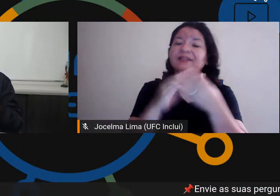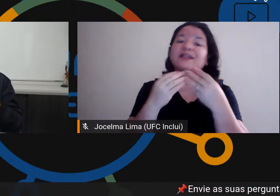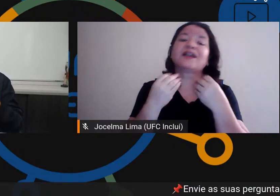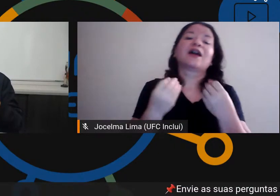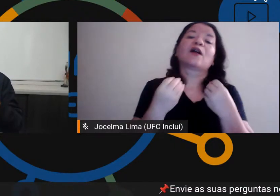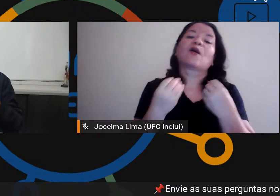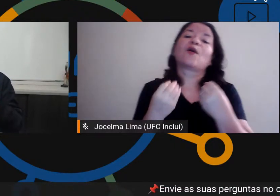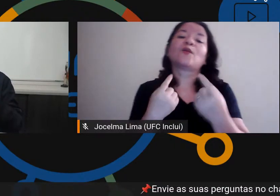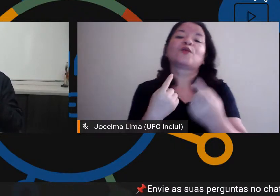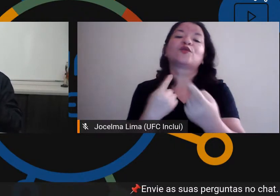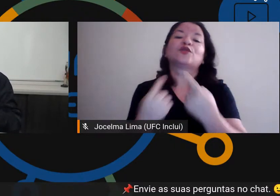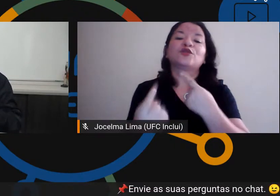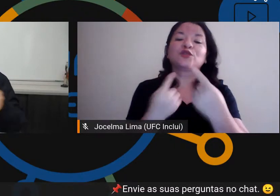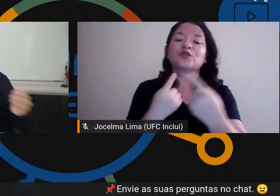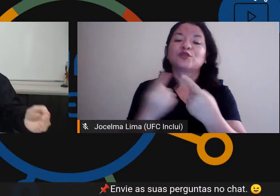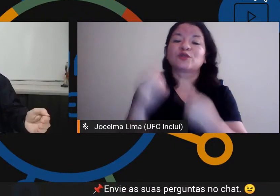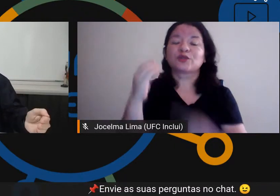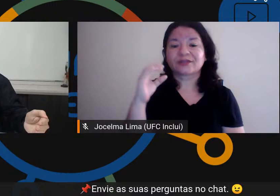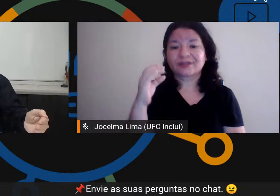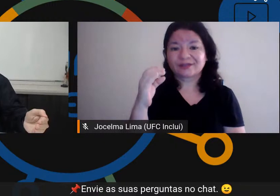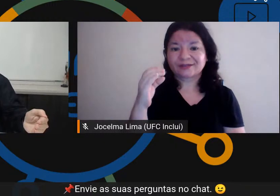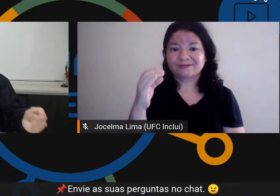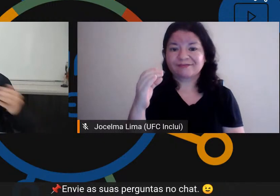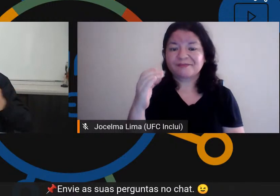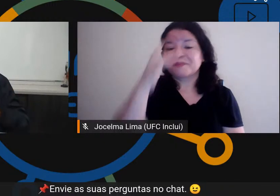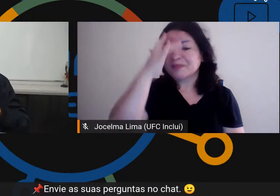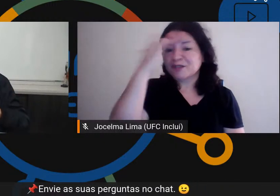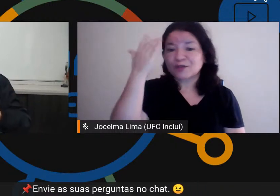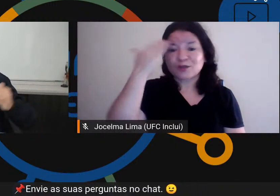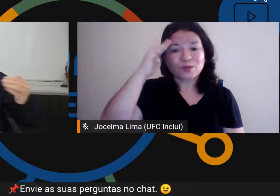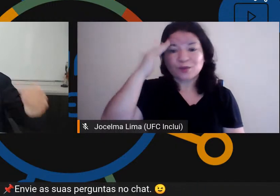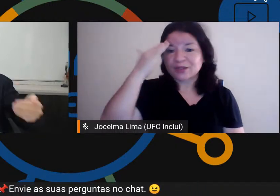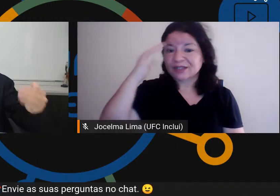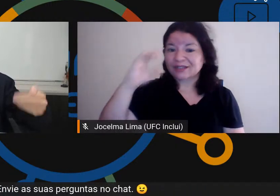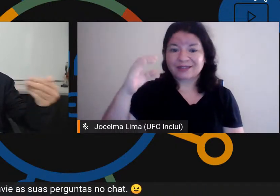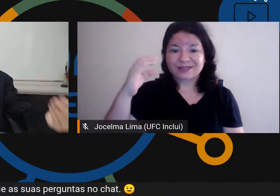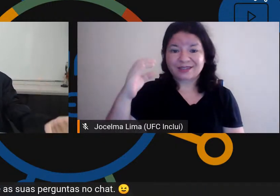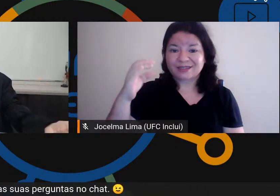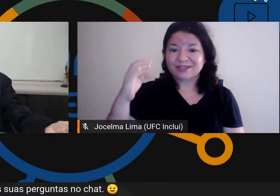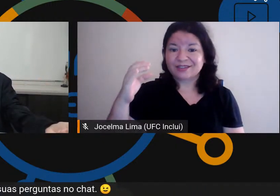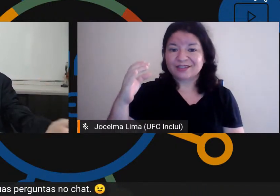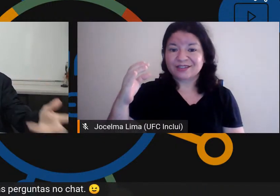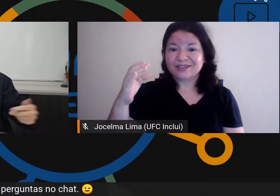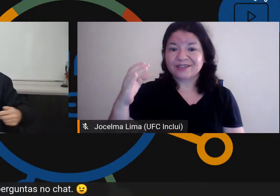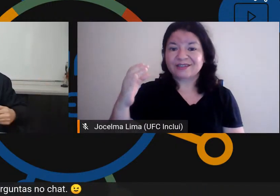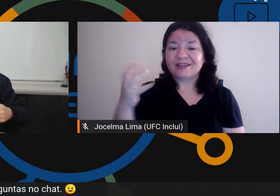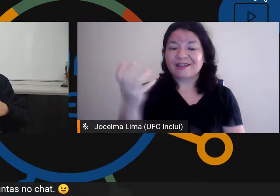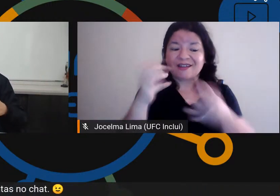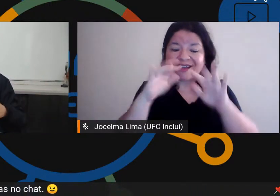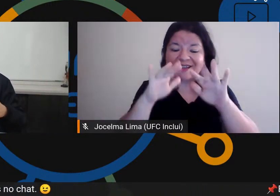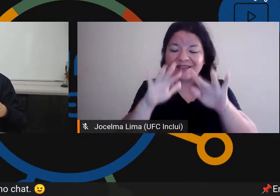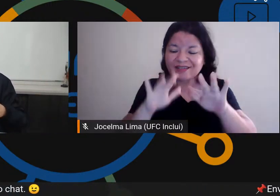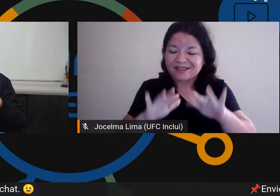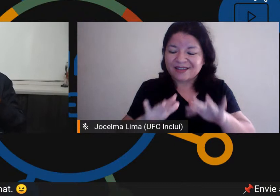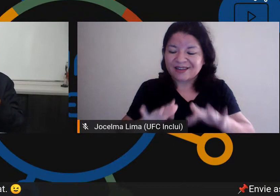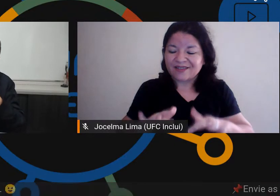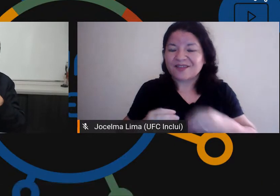como cientistas e querem escrever um texto direcionado para conversar com outros cientistas. É como eu gravar um